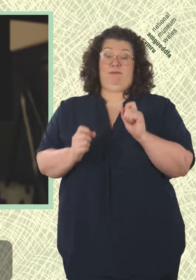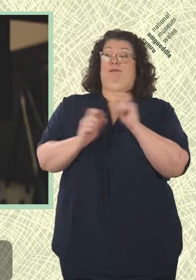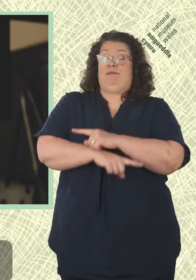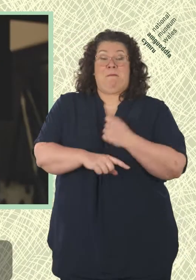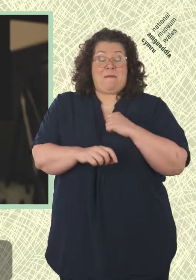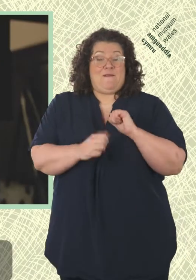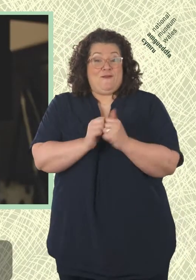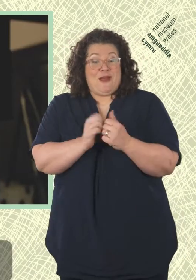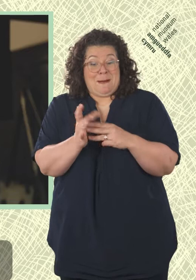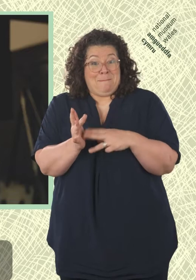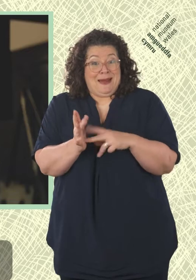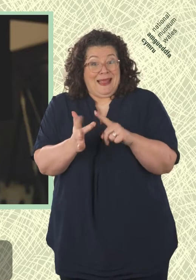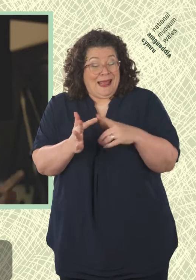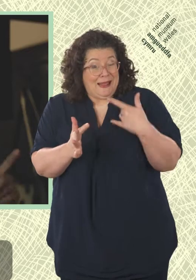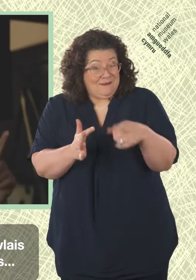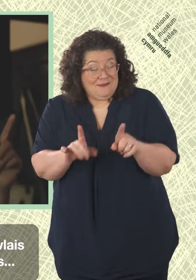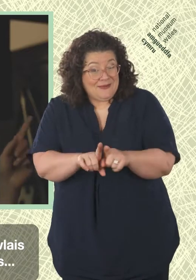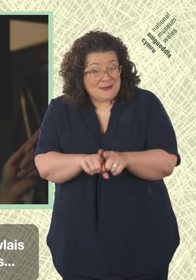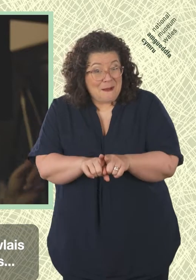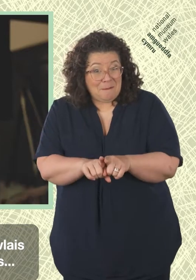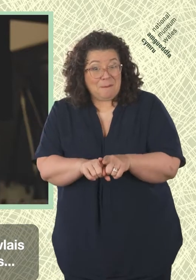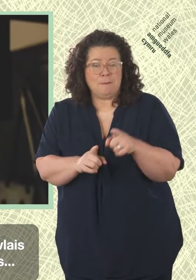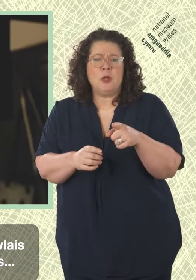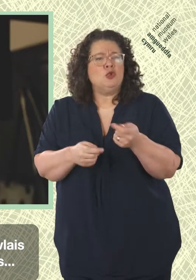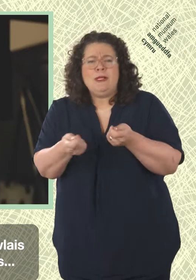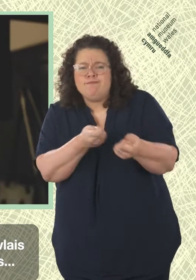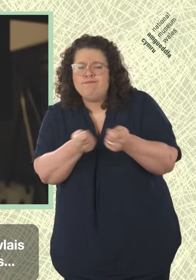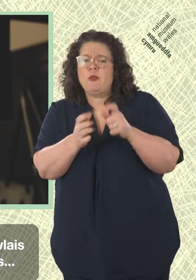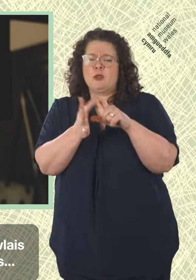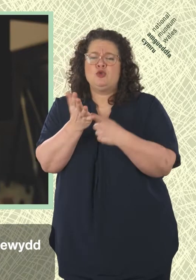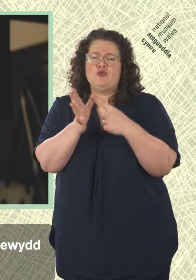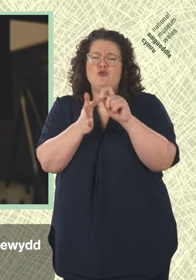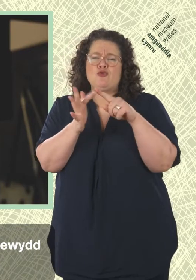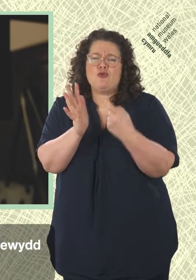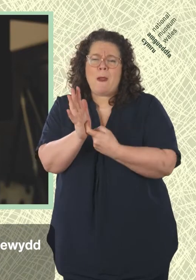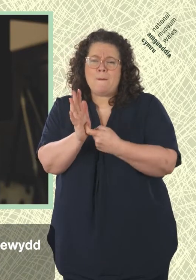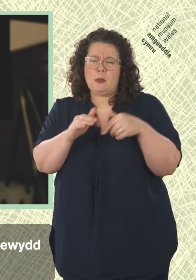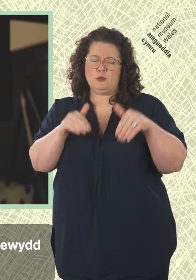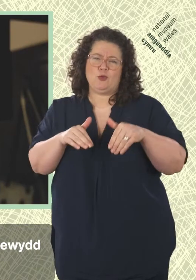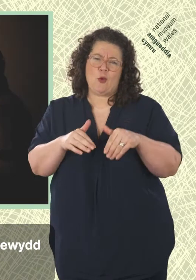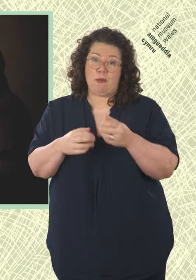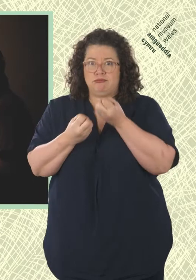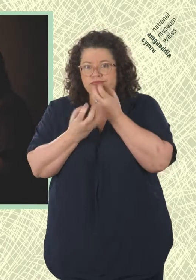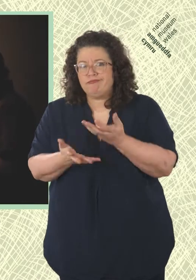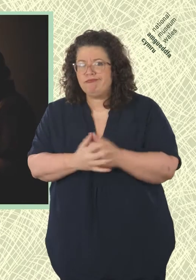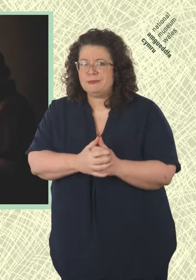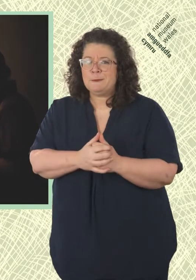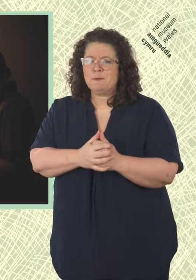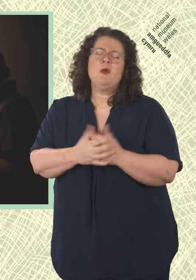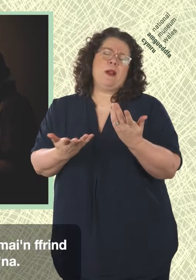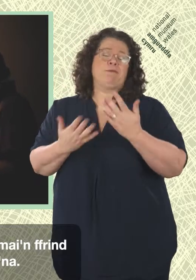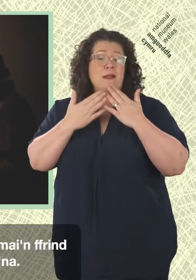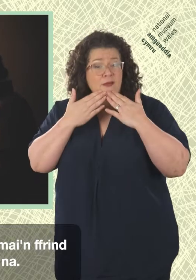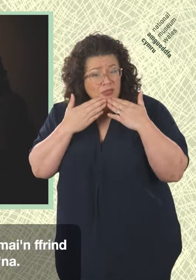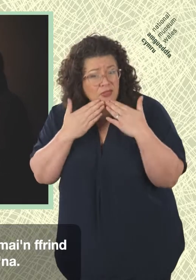O, i Dowlais. Nag i Dowlais aeth Gwen Evans i edrych ar ôl babi newydd i modryb. Ie, na ni.